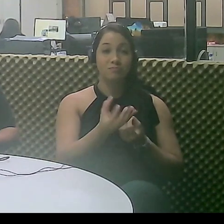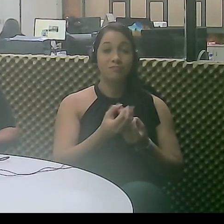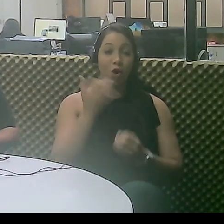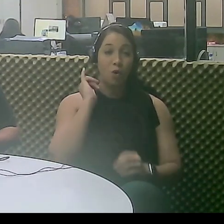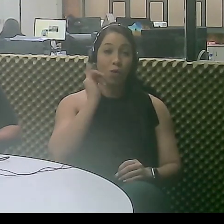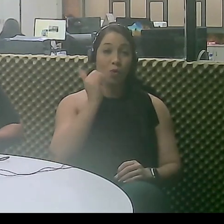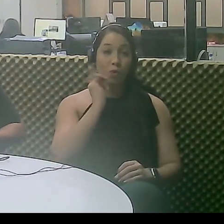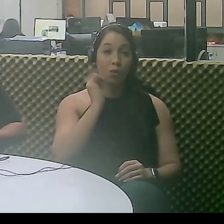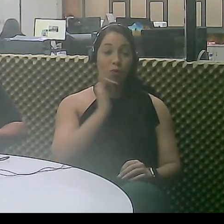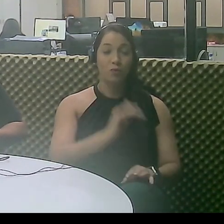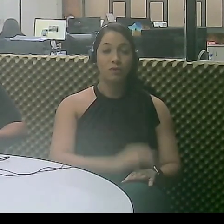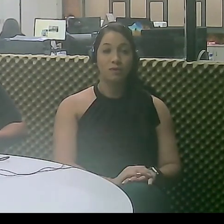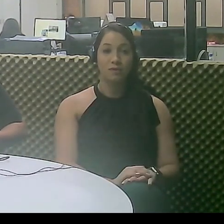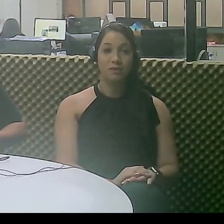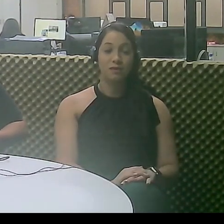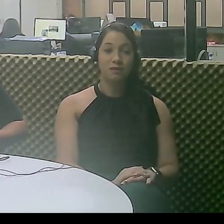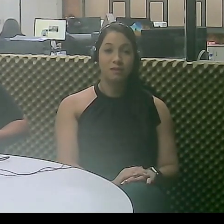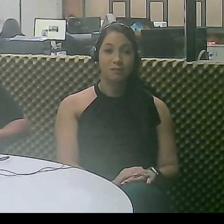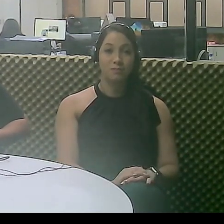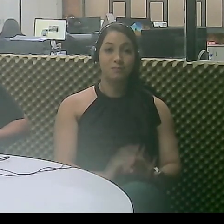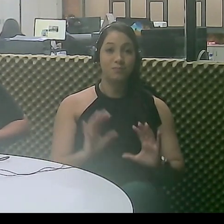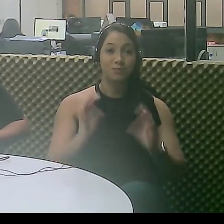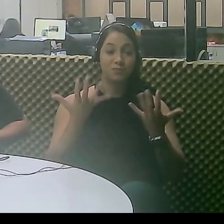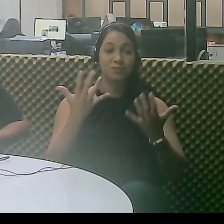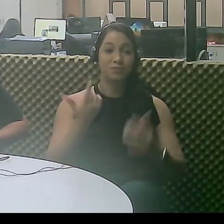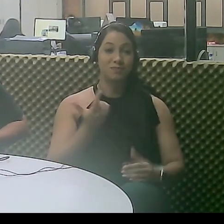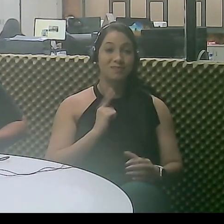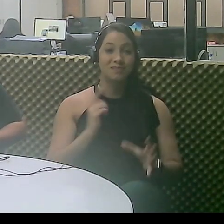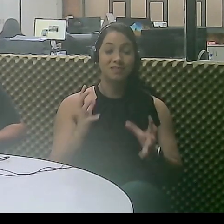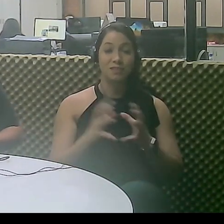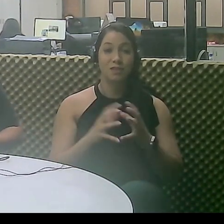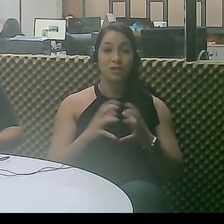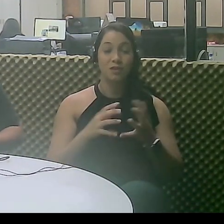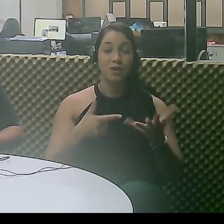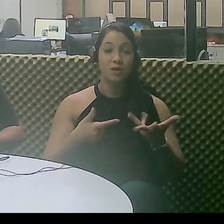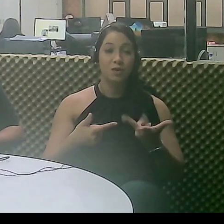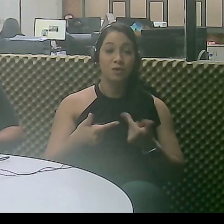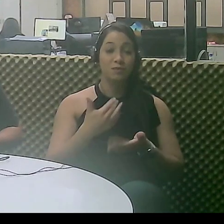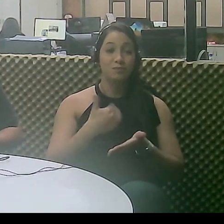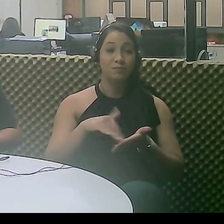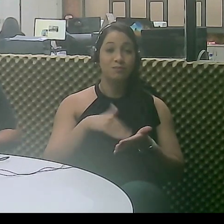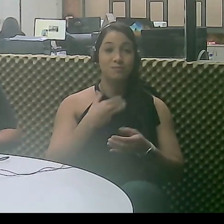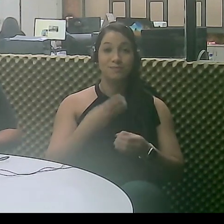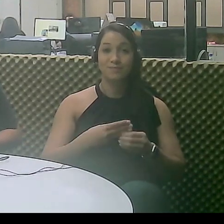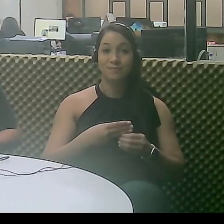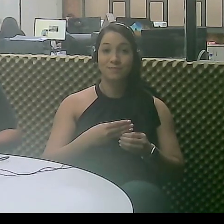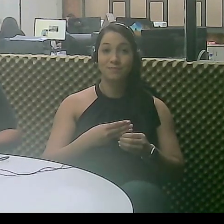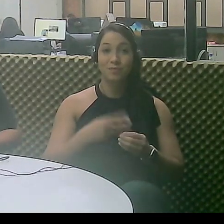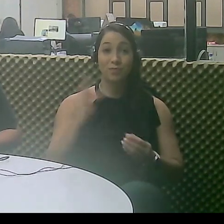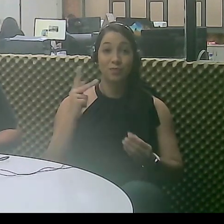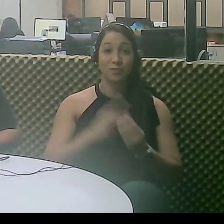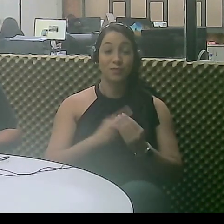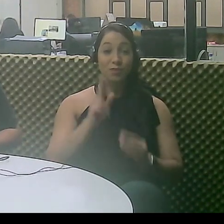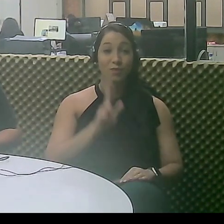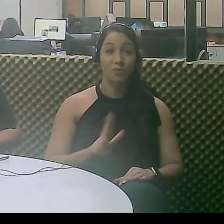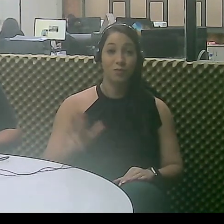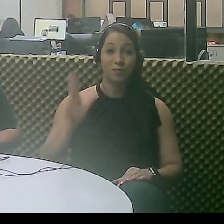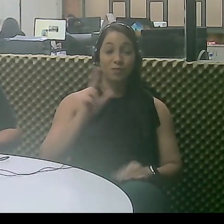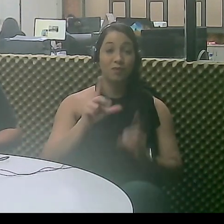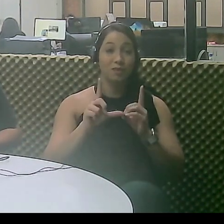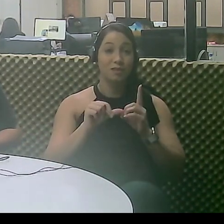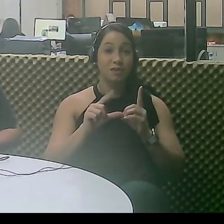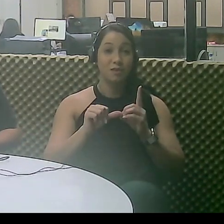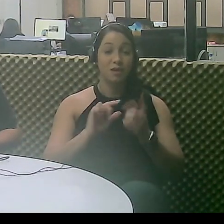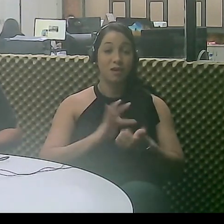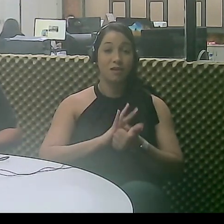de histórias. O evento conta com a equipe de diversas secretarias municipais, do PROCON de Uberlândia, do DEMAI e